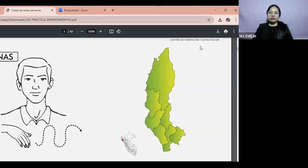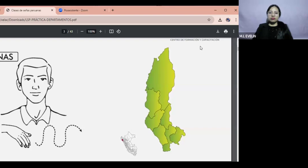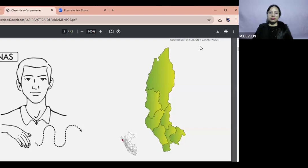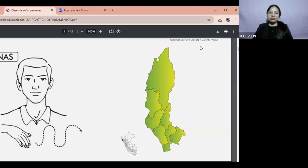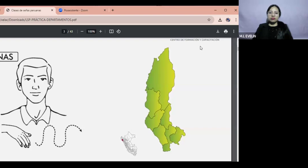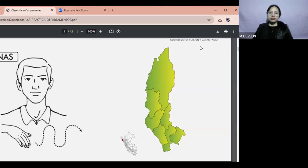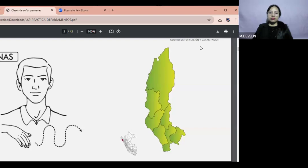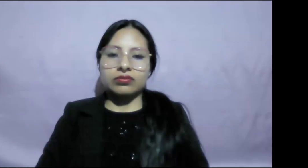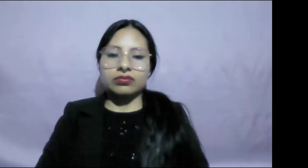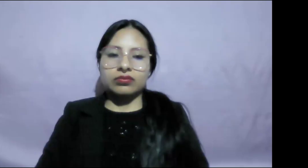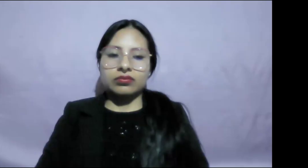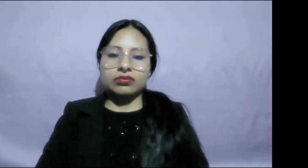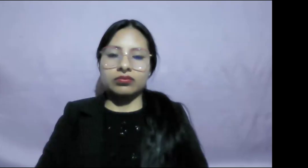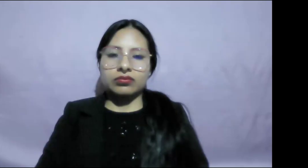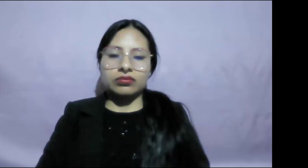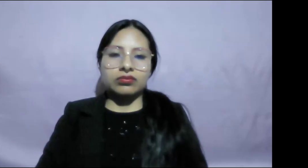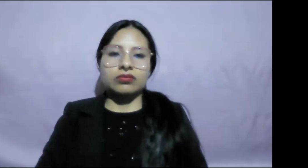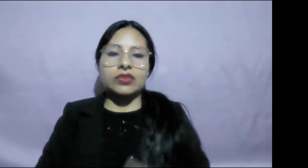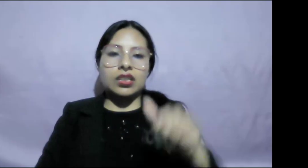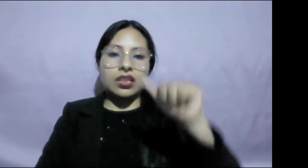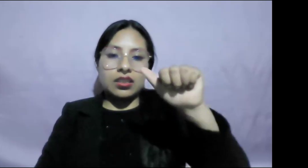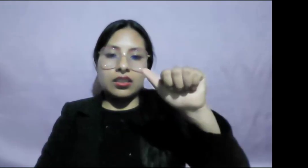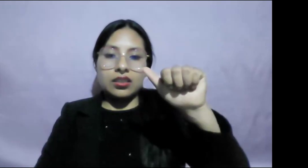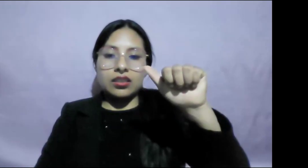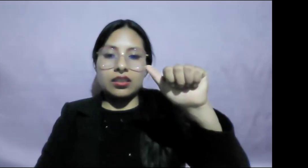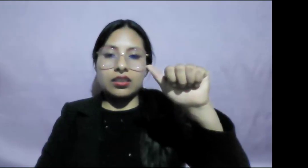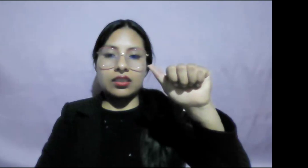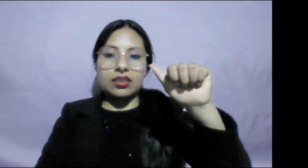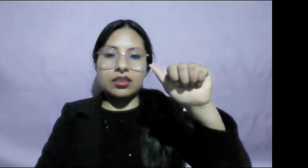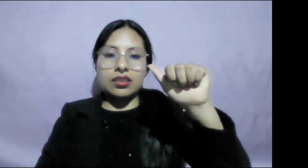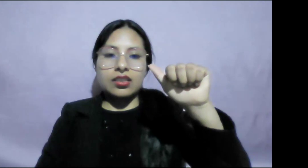linda selva el territorio con mayor extensión territorial